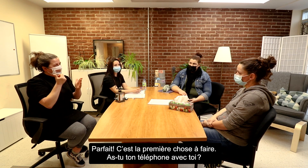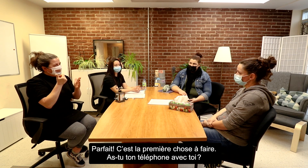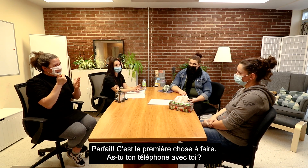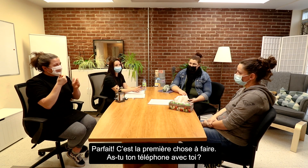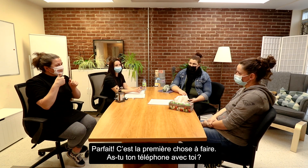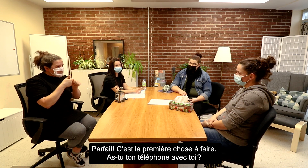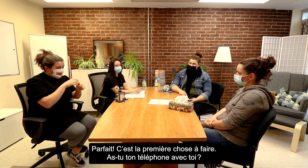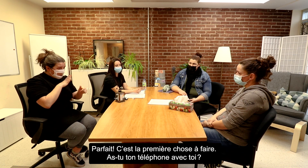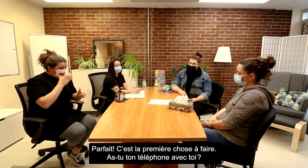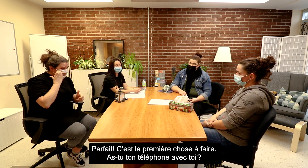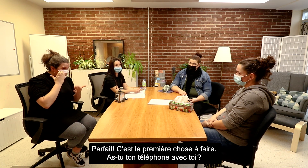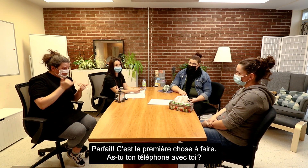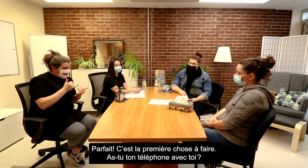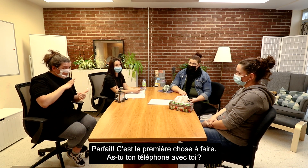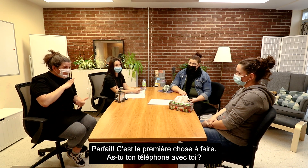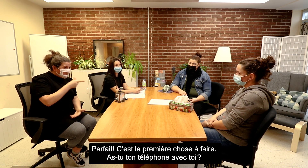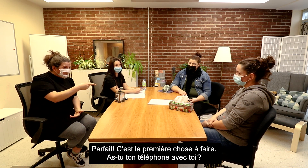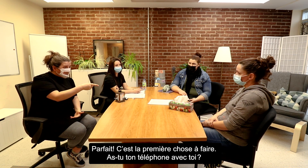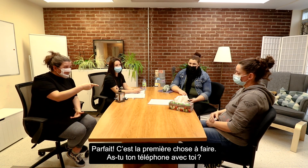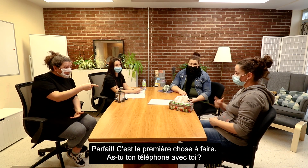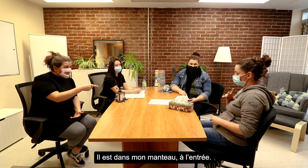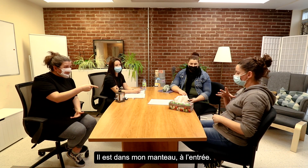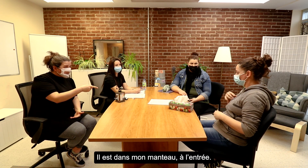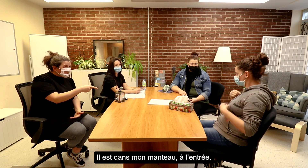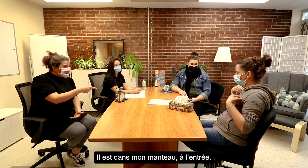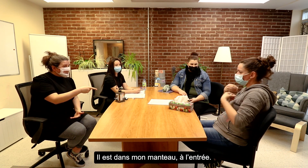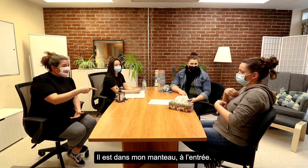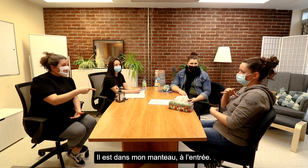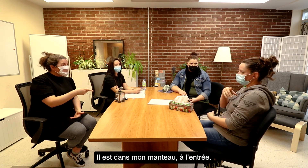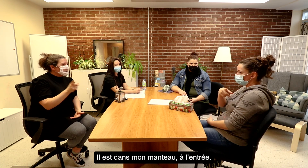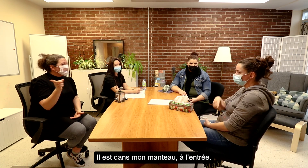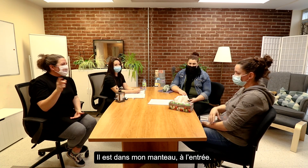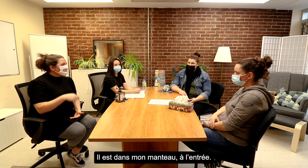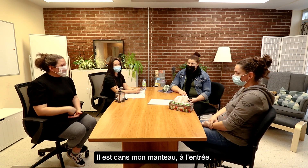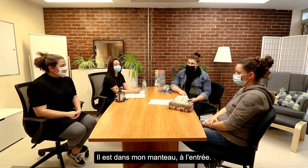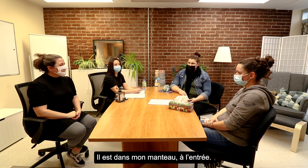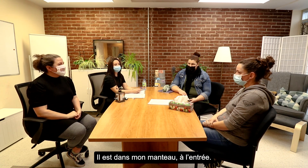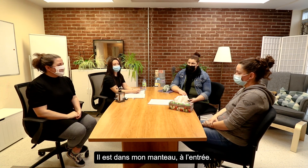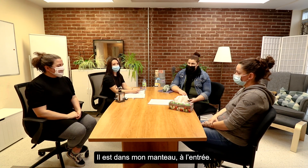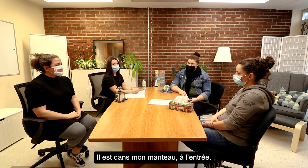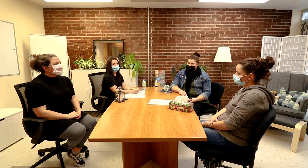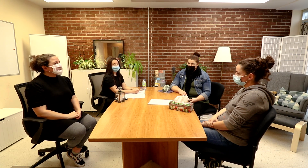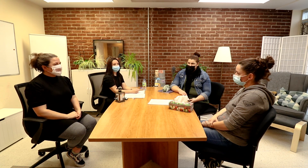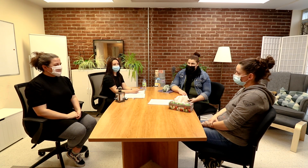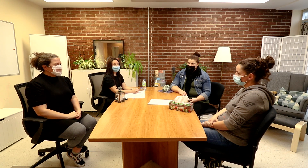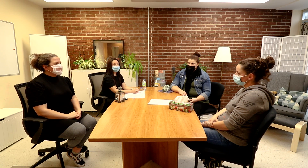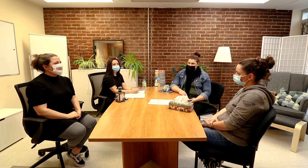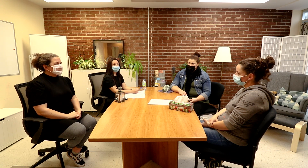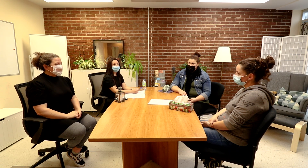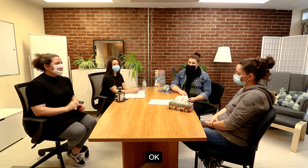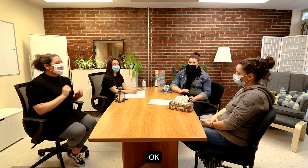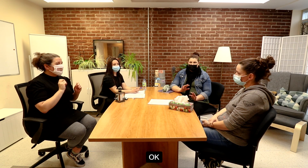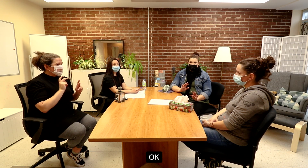tu l'as avec toi là, présentement? Dans mon Dans manteau. ton manteau? OK. Ben,